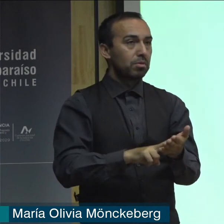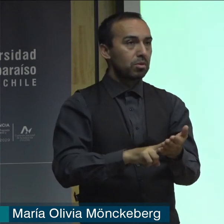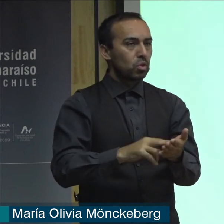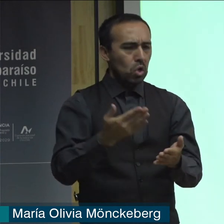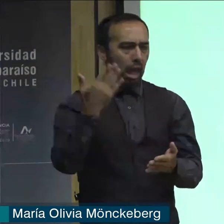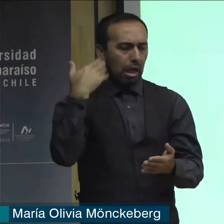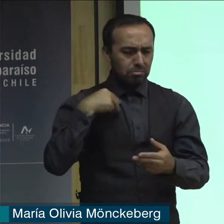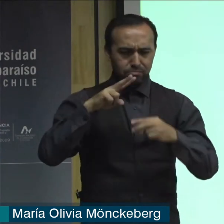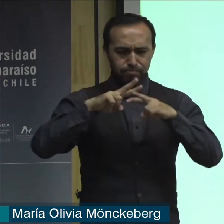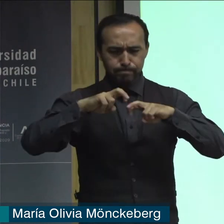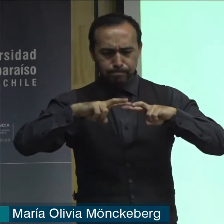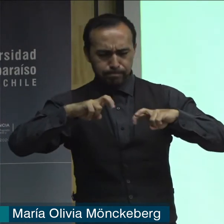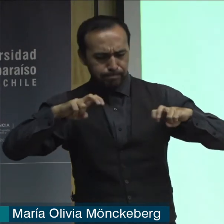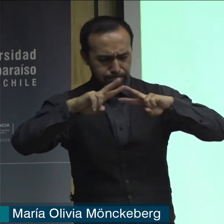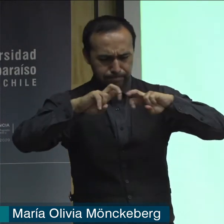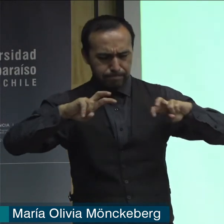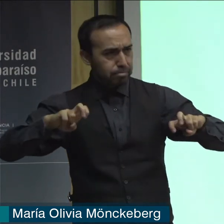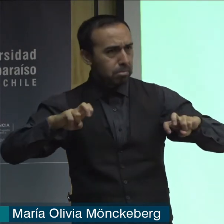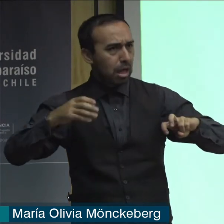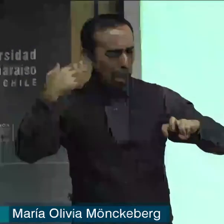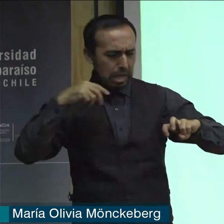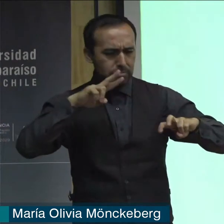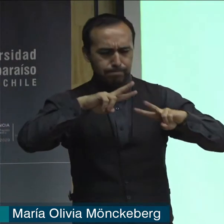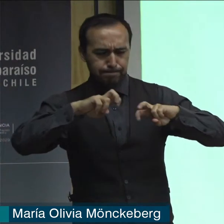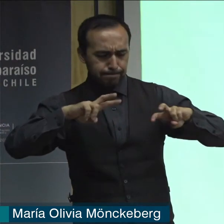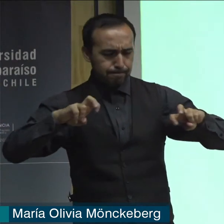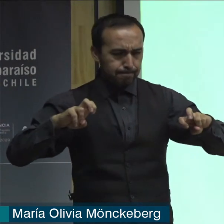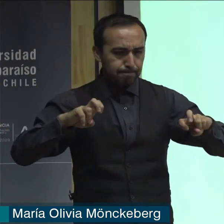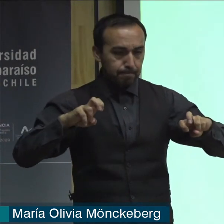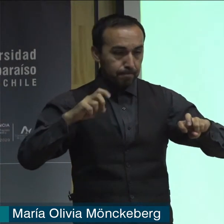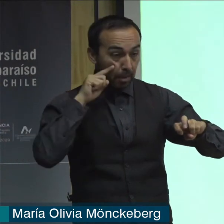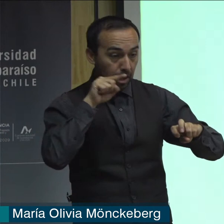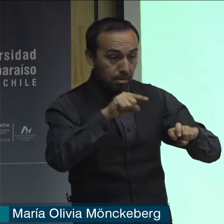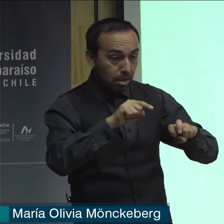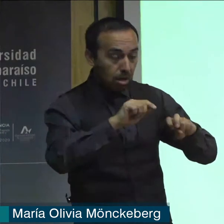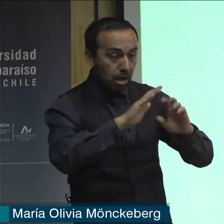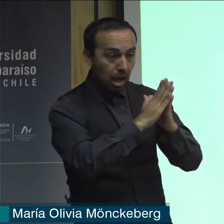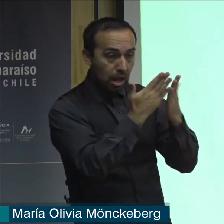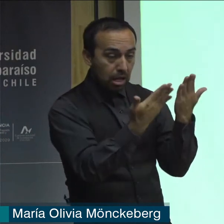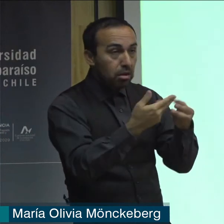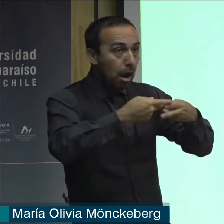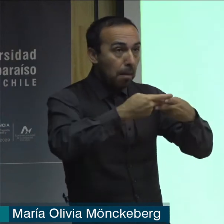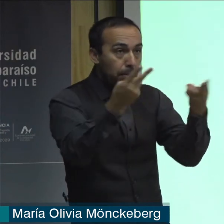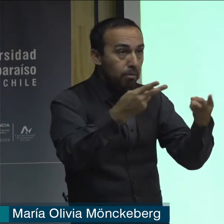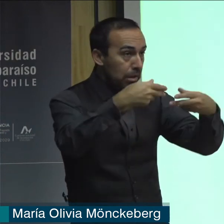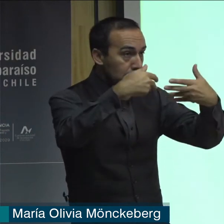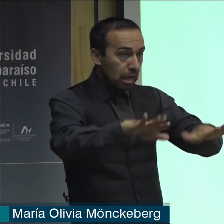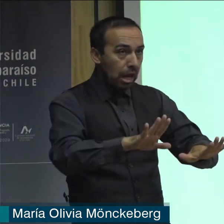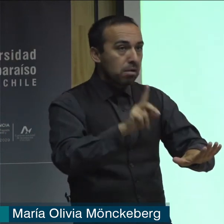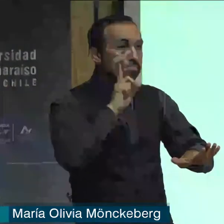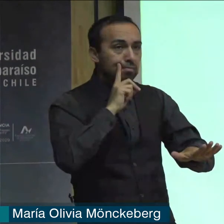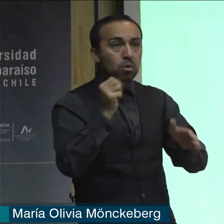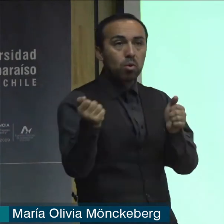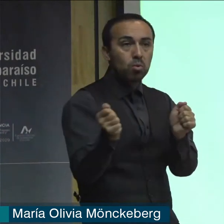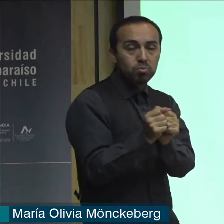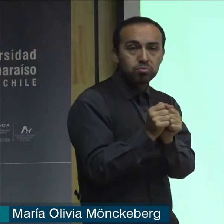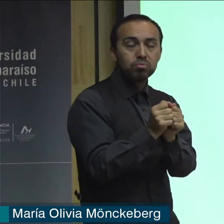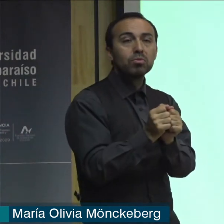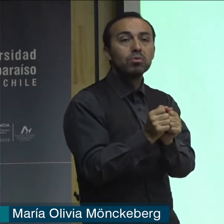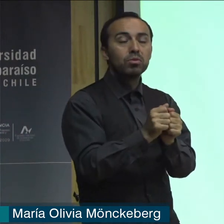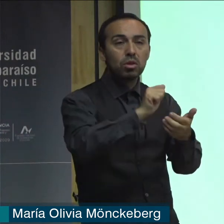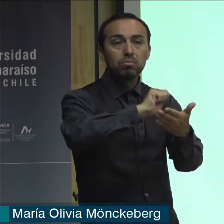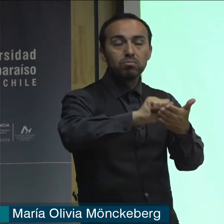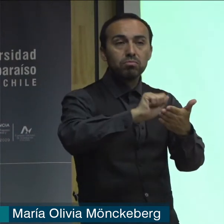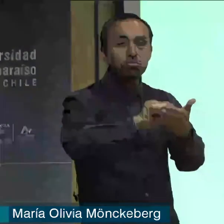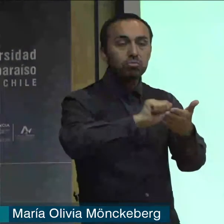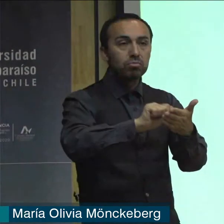investigando el último tiempo en el libro que publicamos en colaboración en coautoría con el